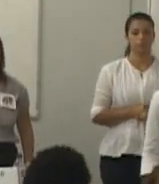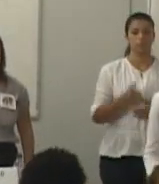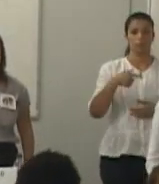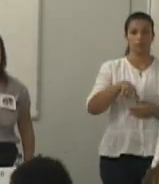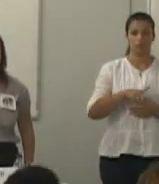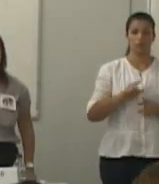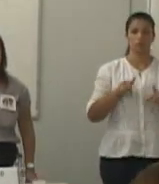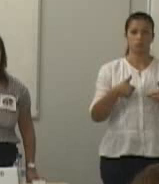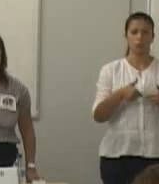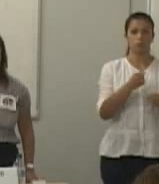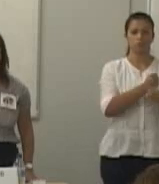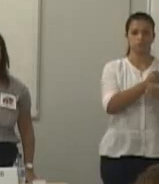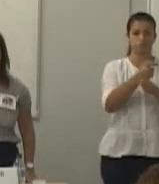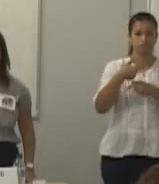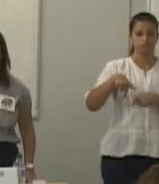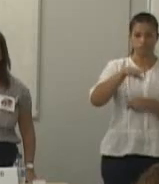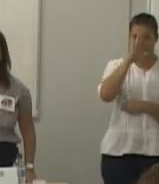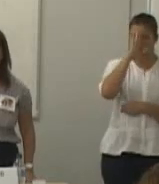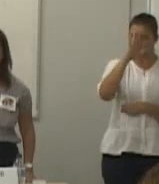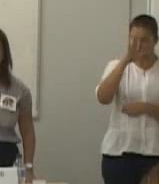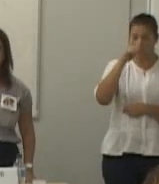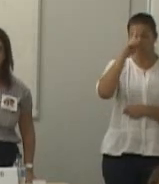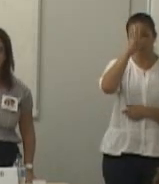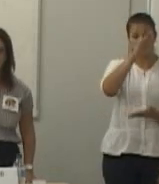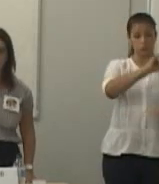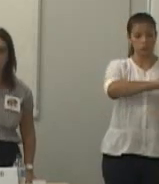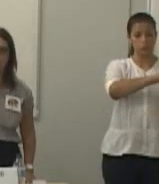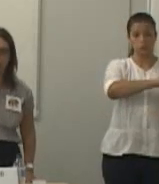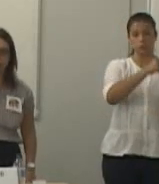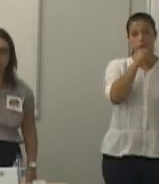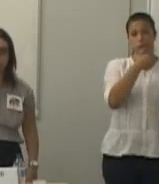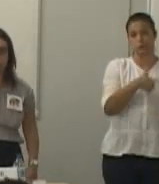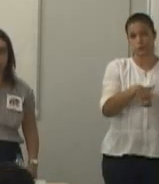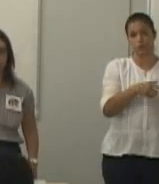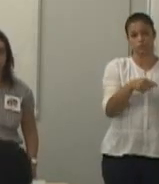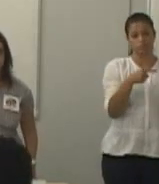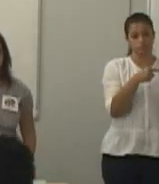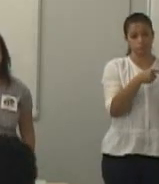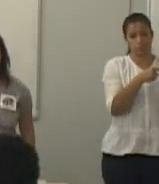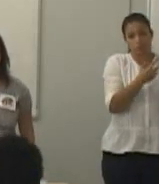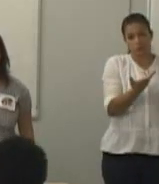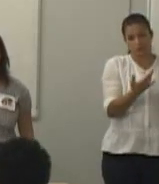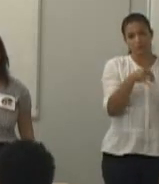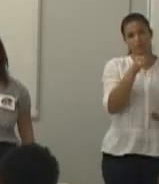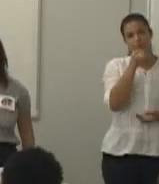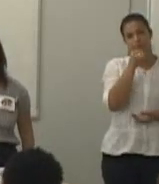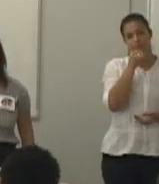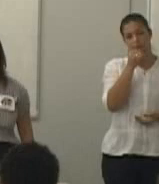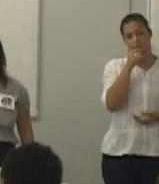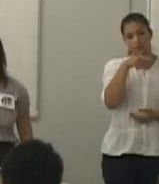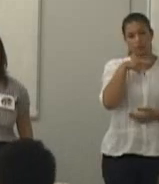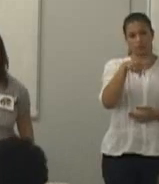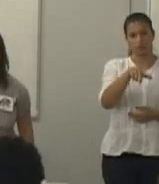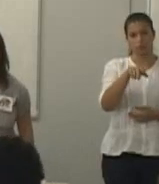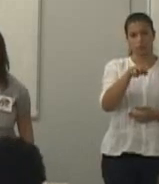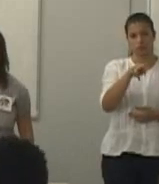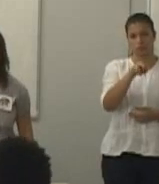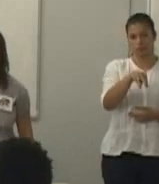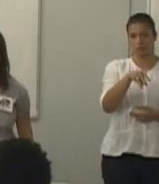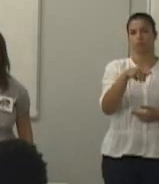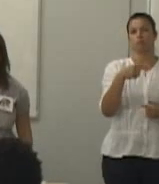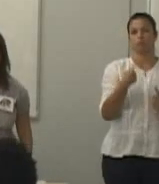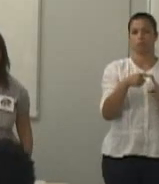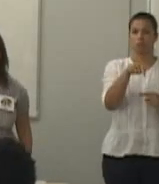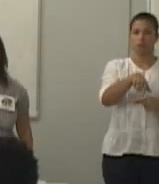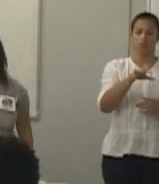nos Camp que não tem a infraestrutura adequada Como é o campus de xiré porque ele